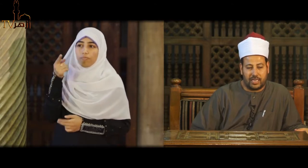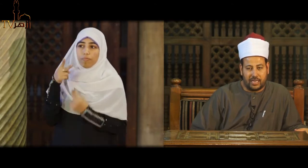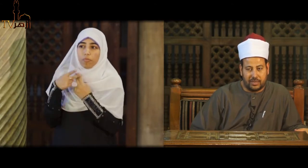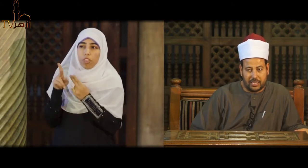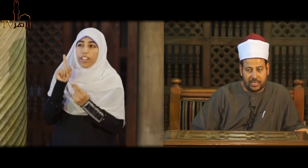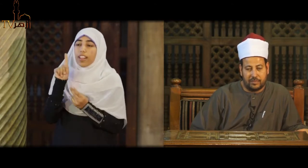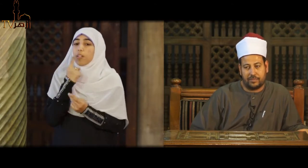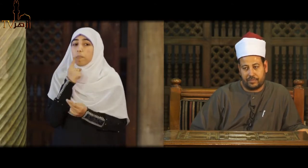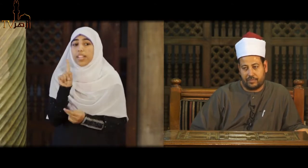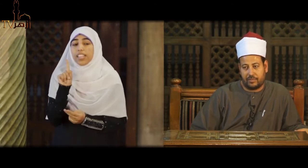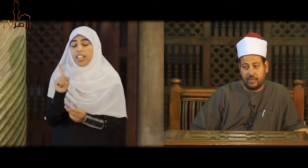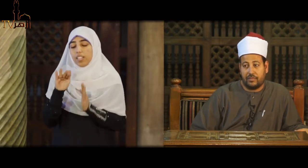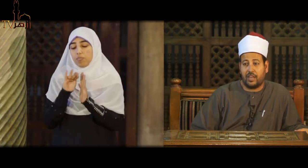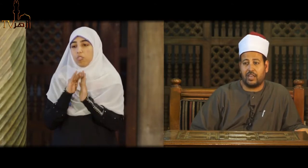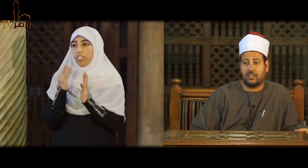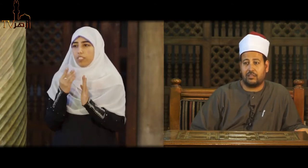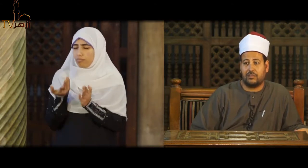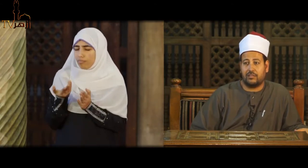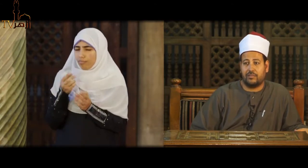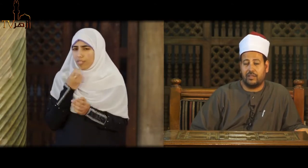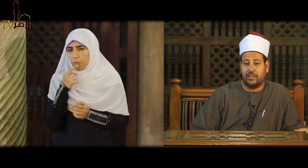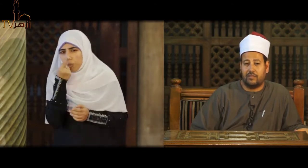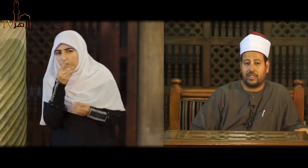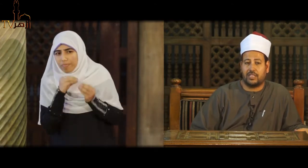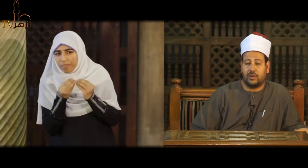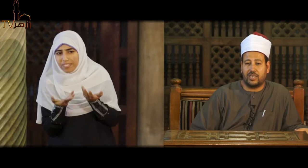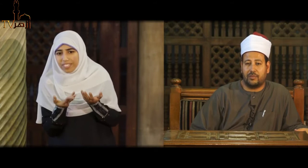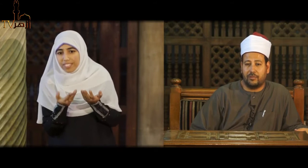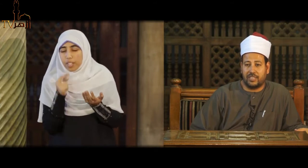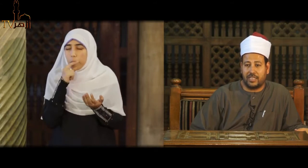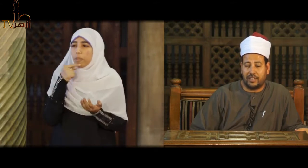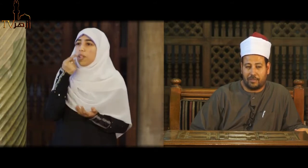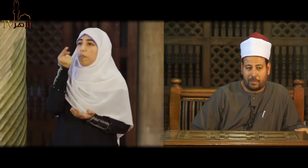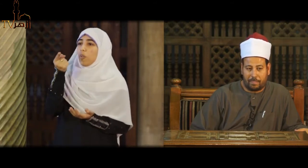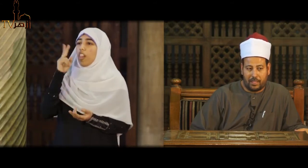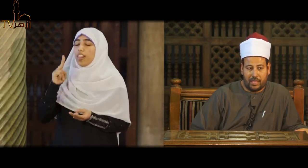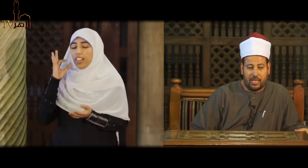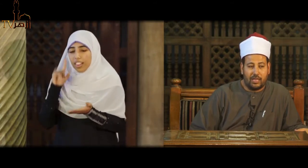مكة إلى المدينة، فهاجر فتزوجها بالمدينة